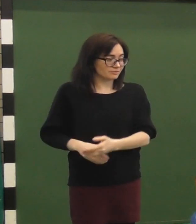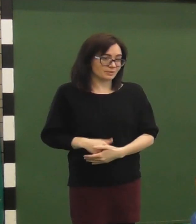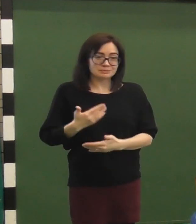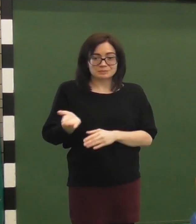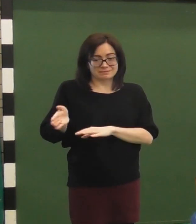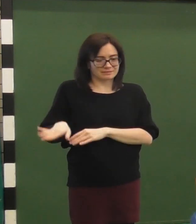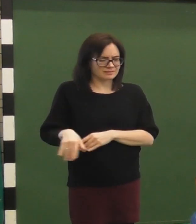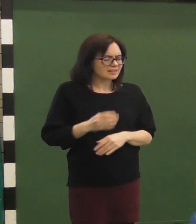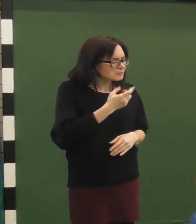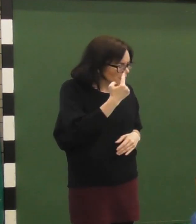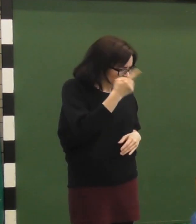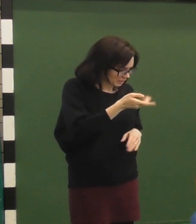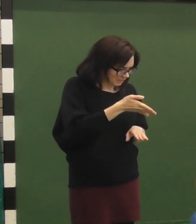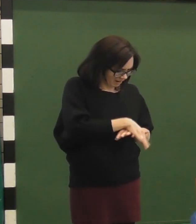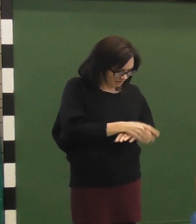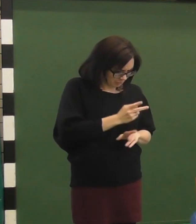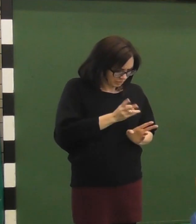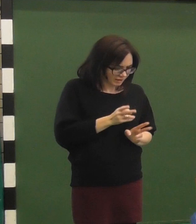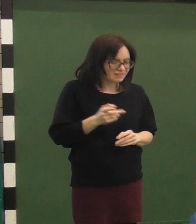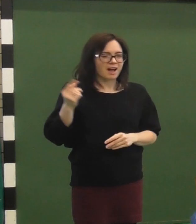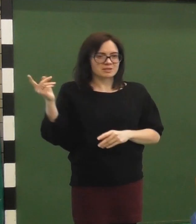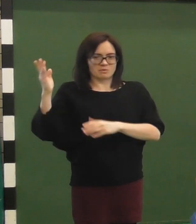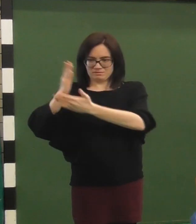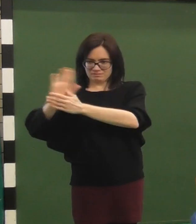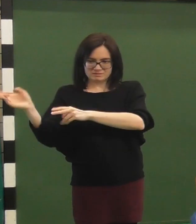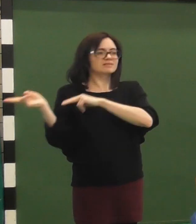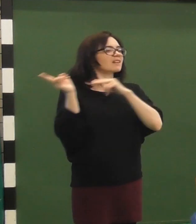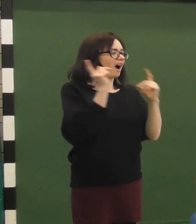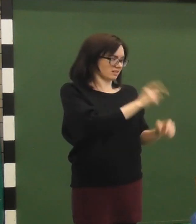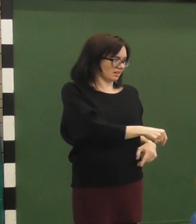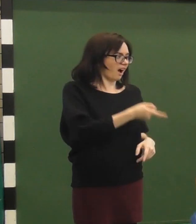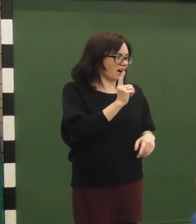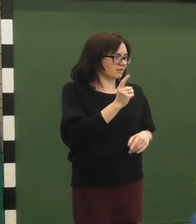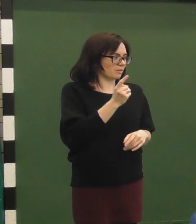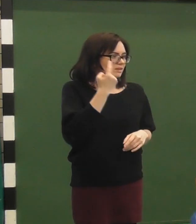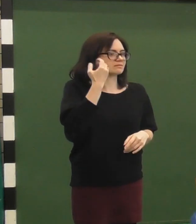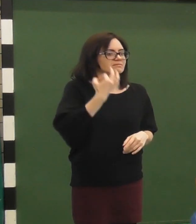ők megvoltak? Amikor hazajöttünk, akkor tudtuk meg, és hát ez egy borzasztó,